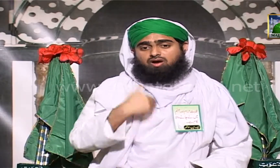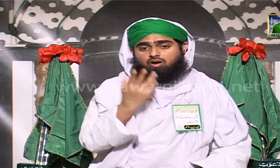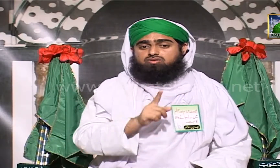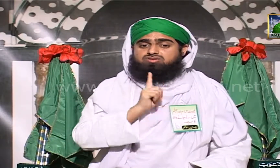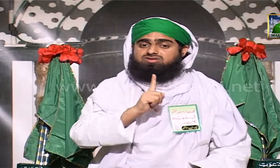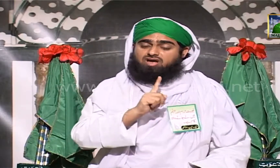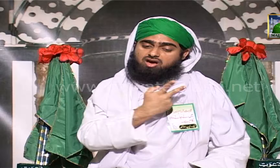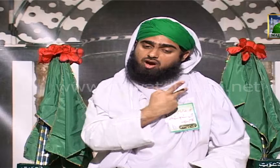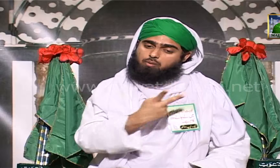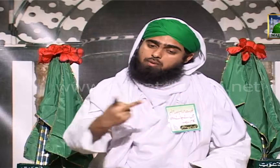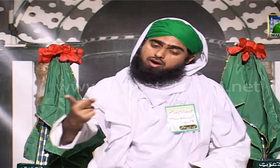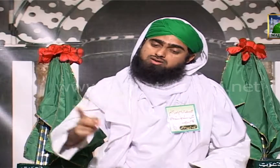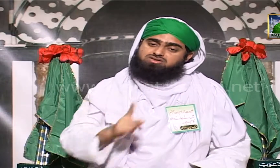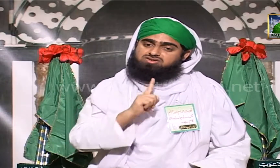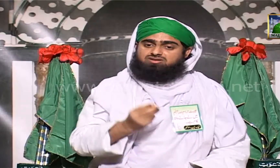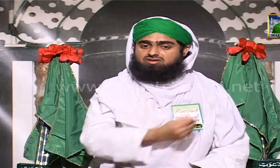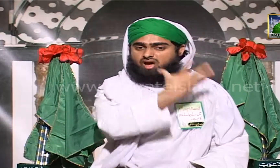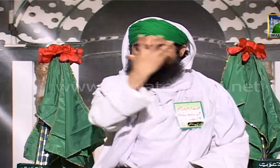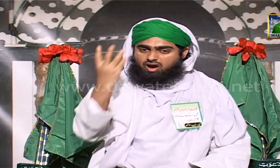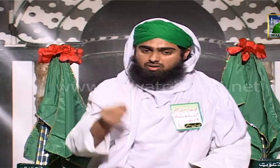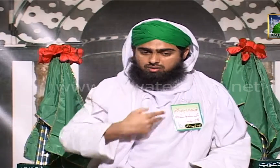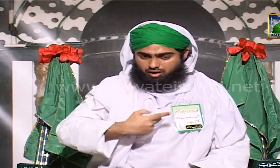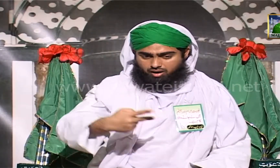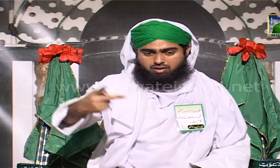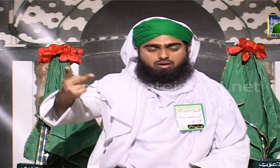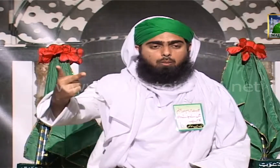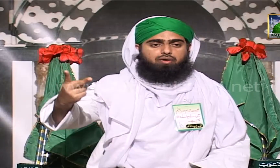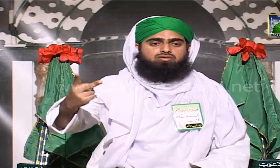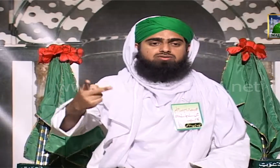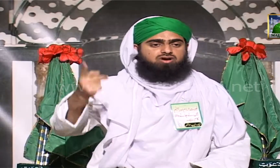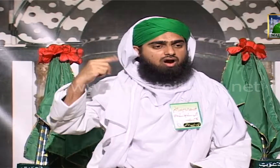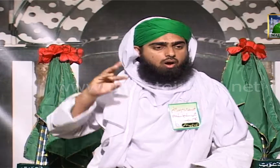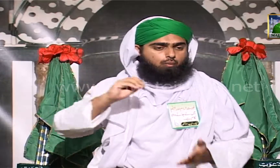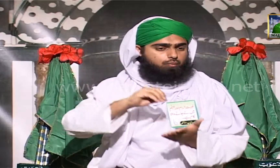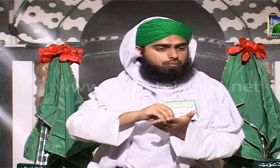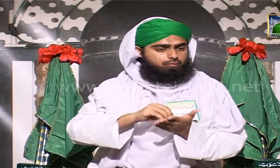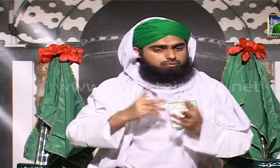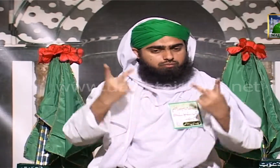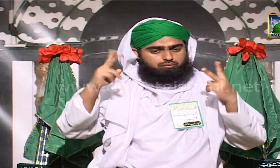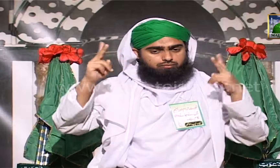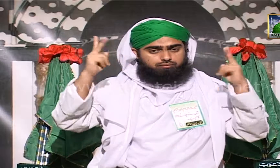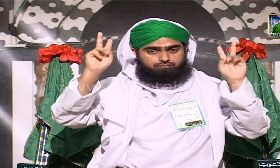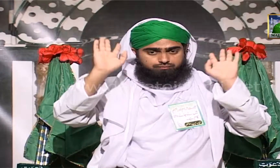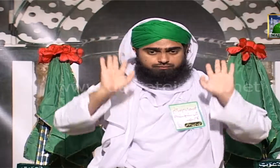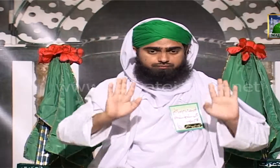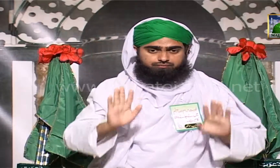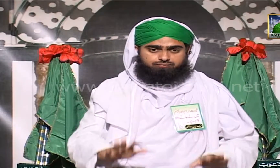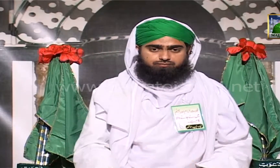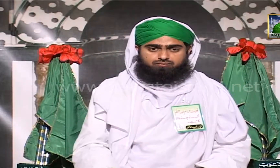ہے، اور ہر دور میں وہ سچائی ہے، اور ہر حال میں اس کے نتائج اچھے ہی مرتب ہوتے ہیں۔ کسی